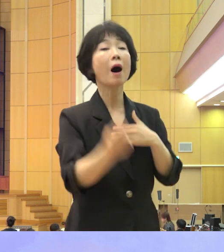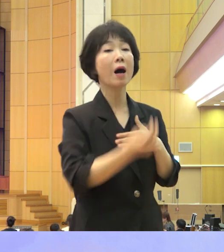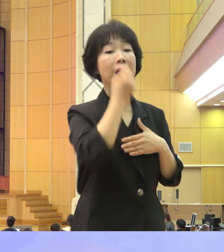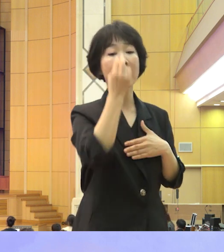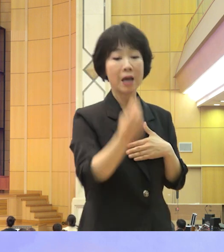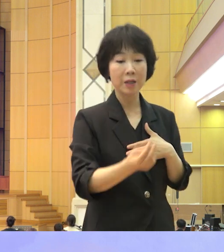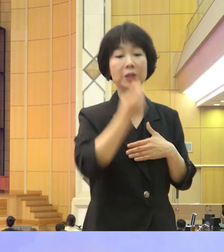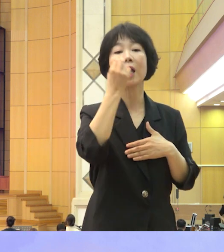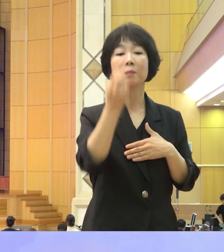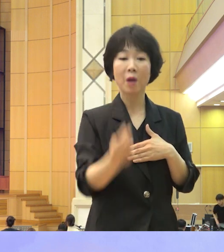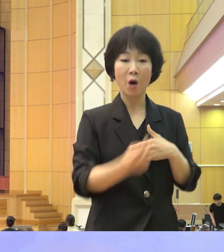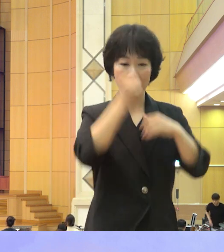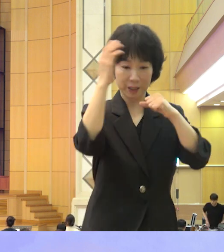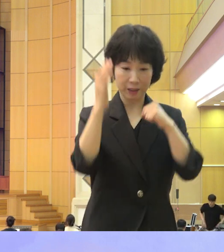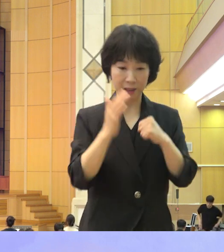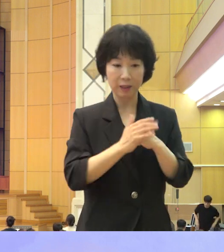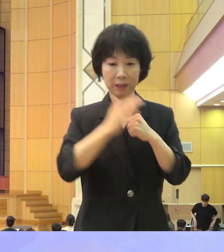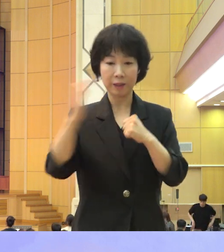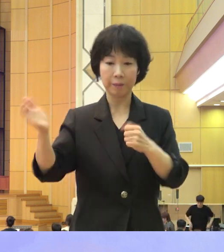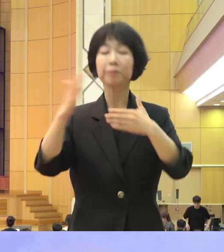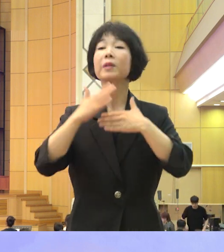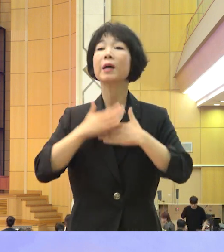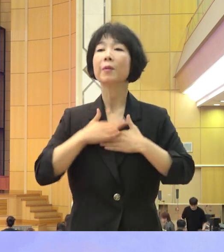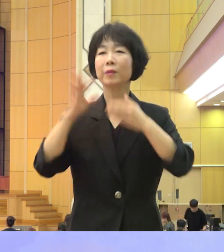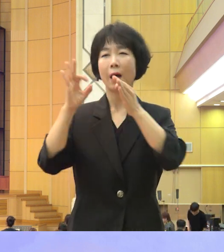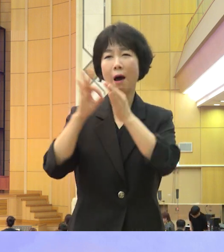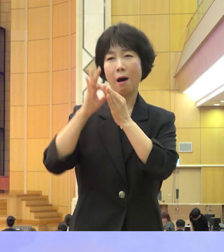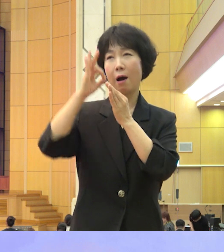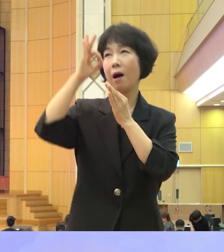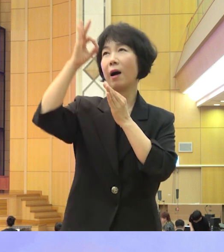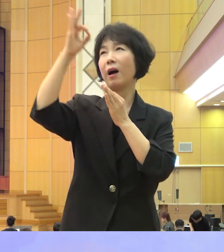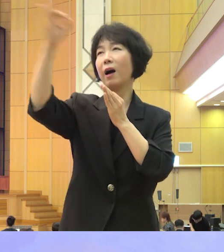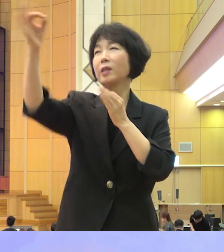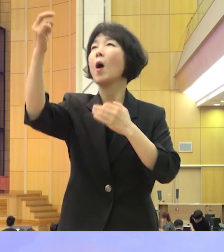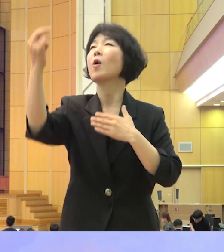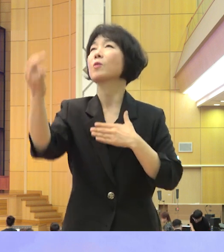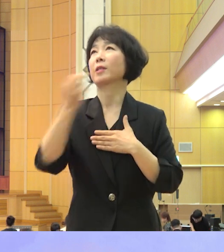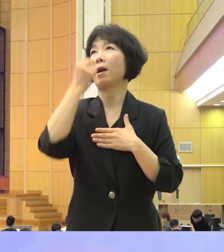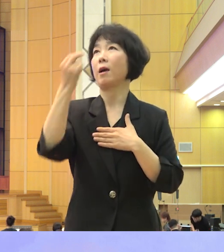주님 나의 생명이시니 나